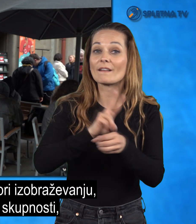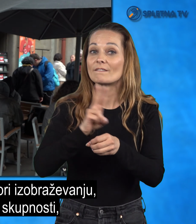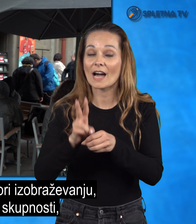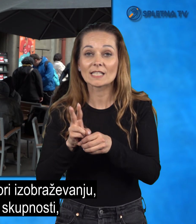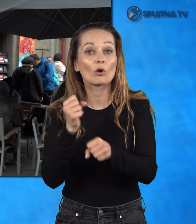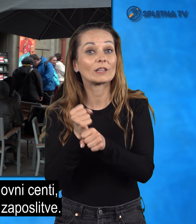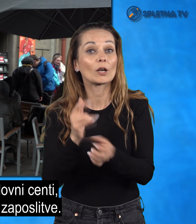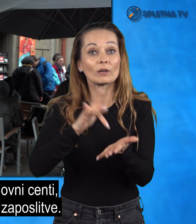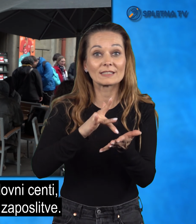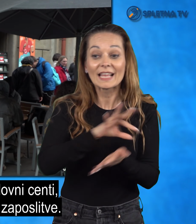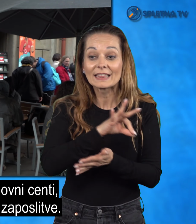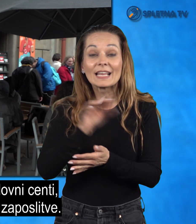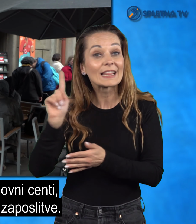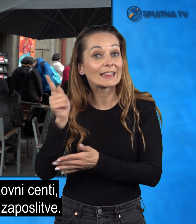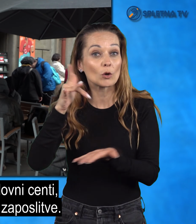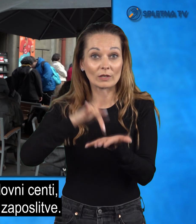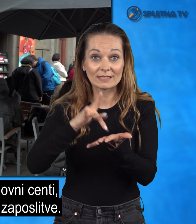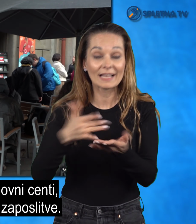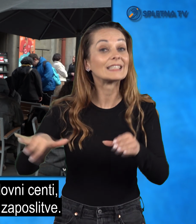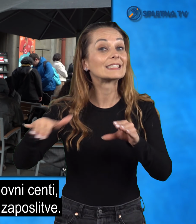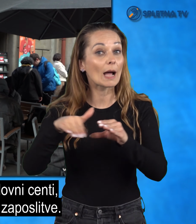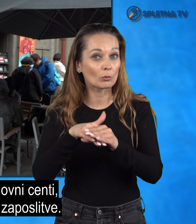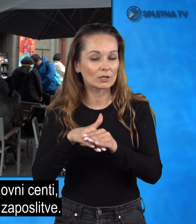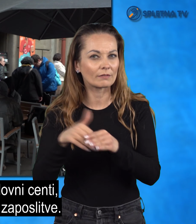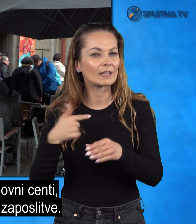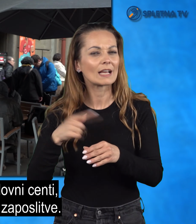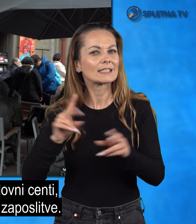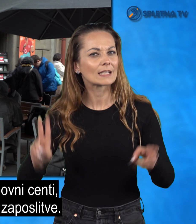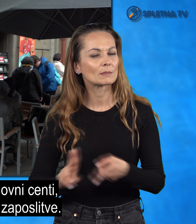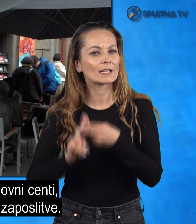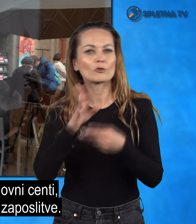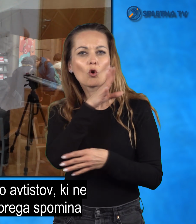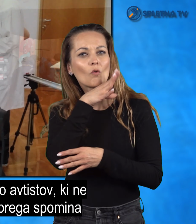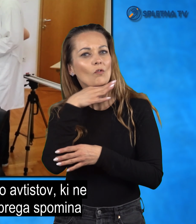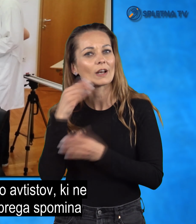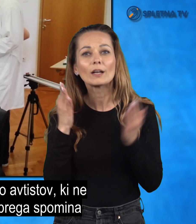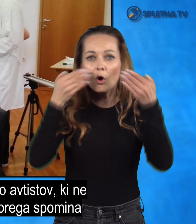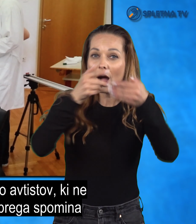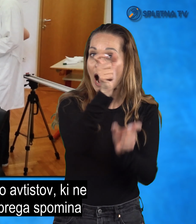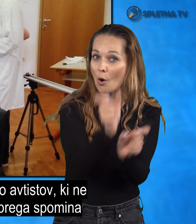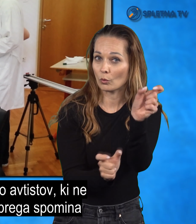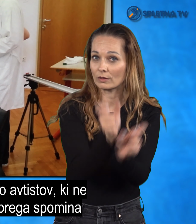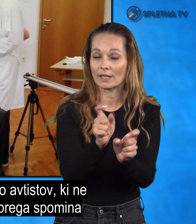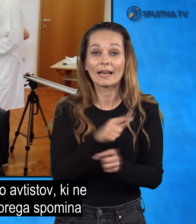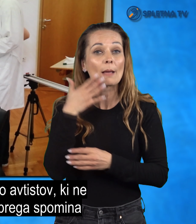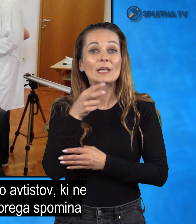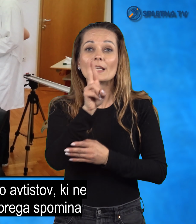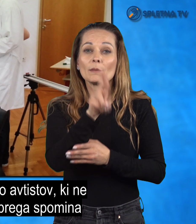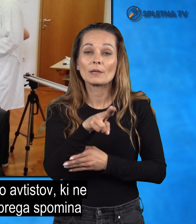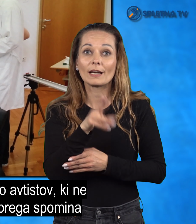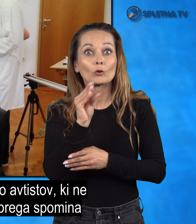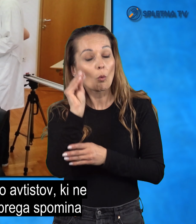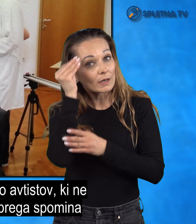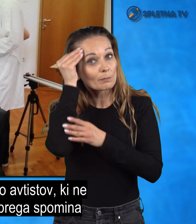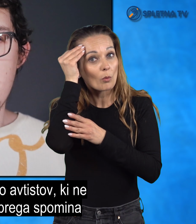stanovanske skupnosti, varstvo na delovni centri, dnevni centri, zaposlitve. Ne vem, jaz nisem srečil veliko